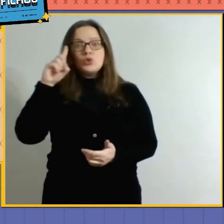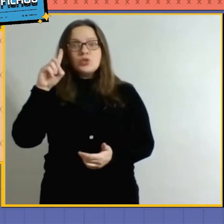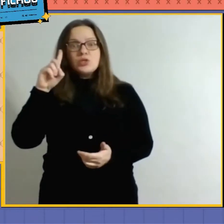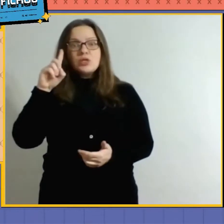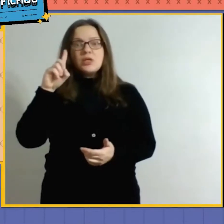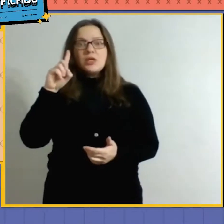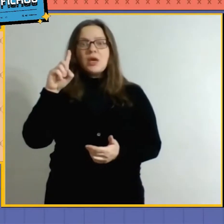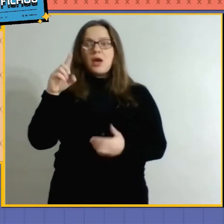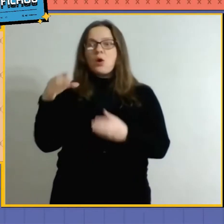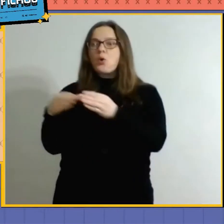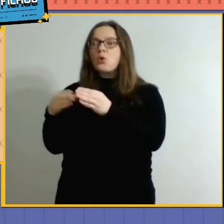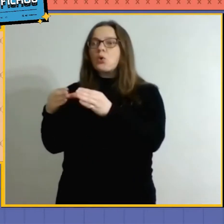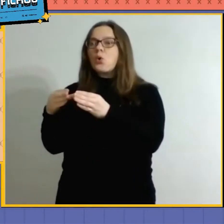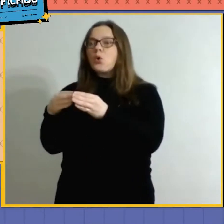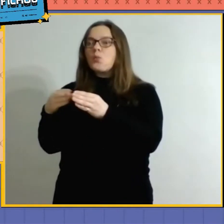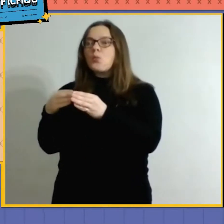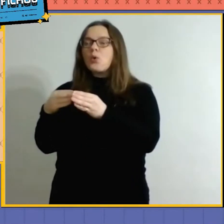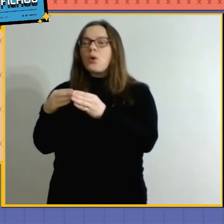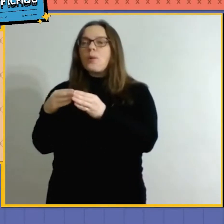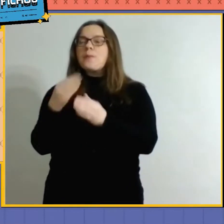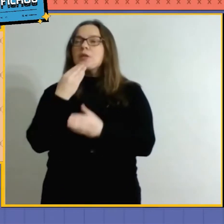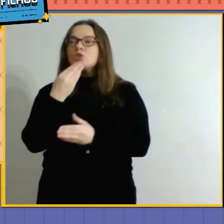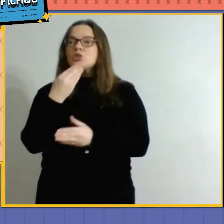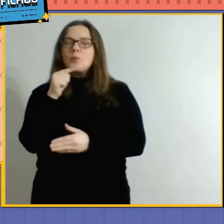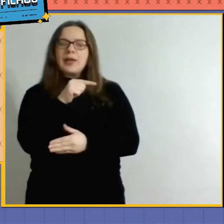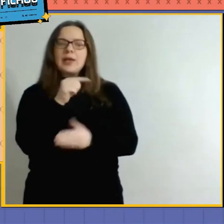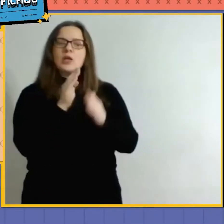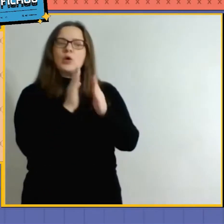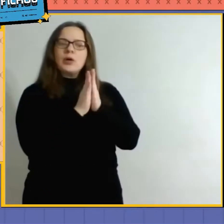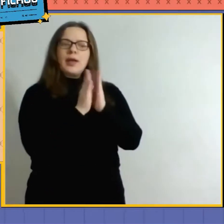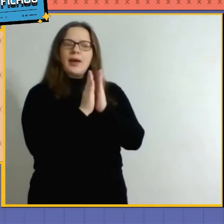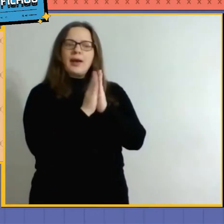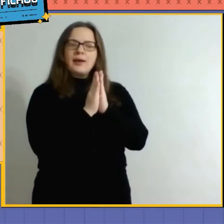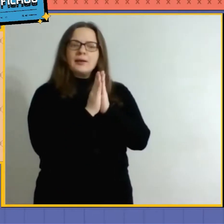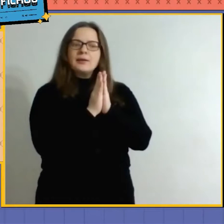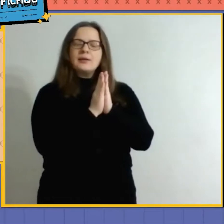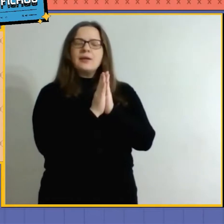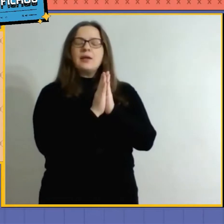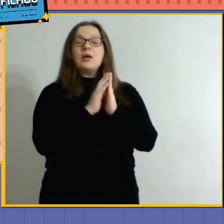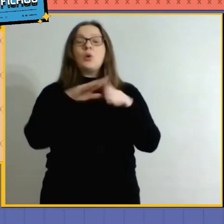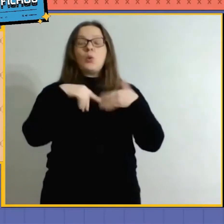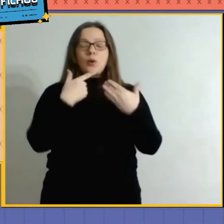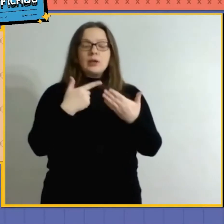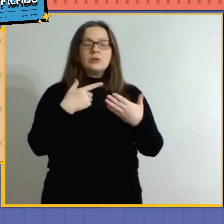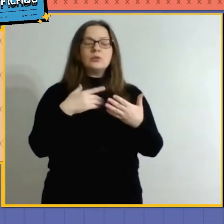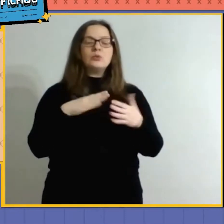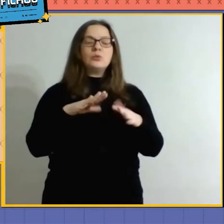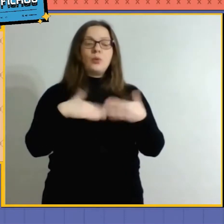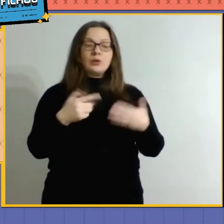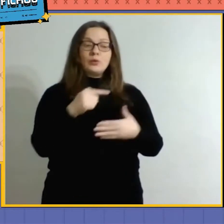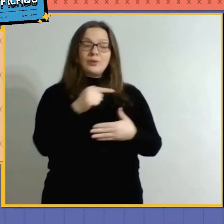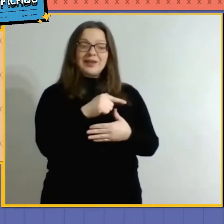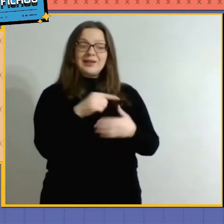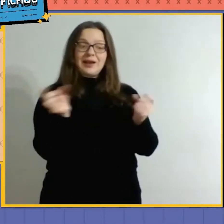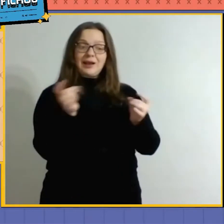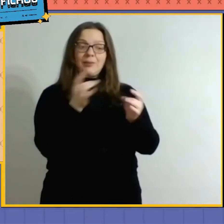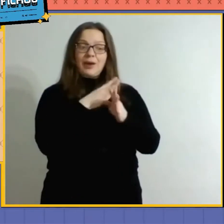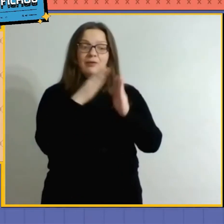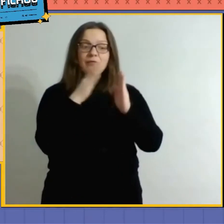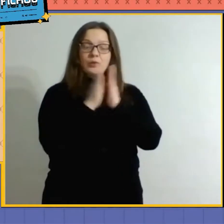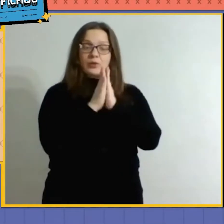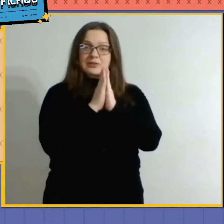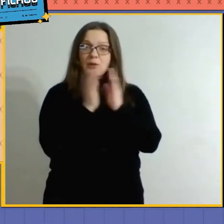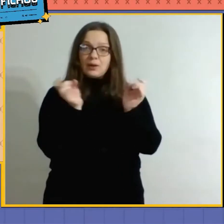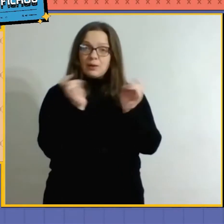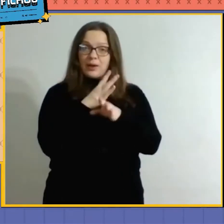não tinha terminado de orar quando ele terminar vai demorar aí sim eles subiam para batalha porque que eles se